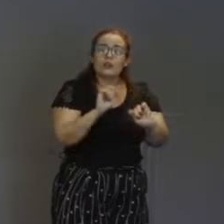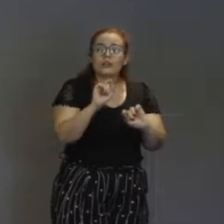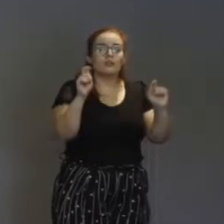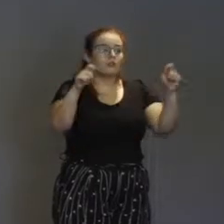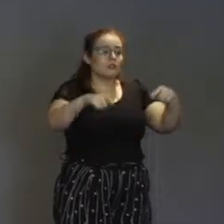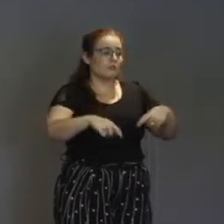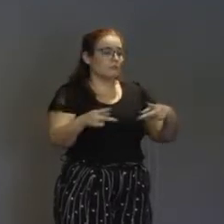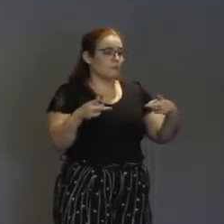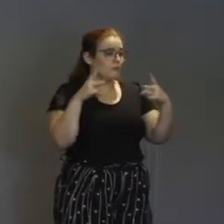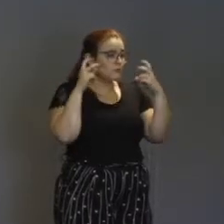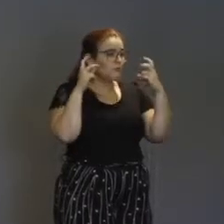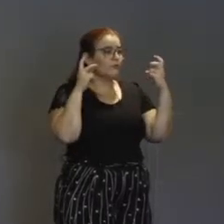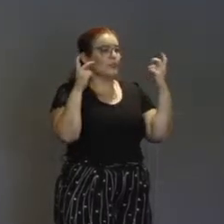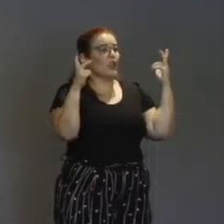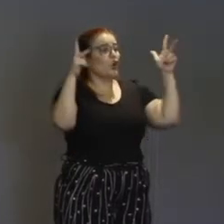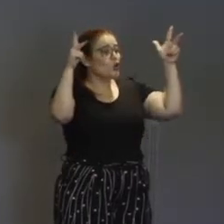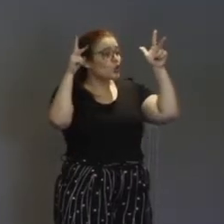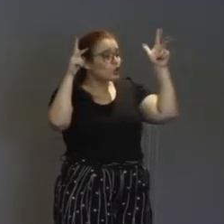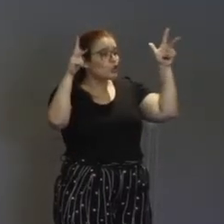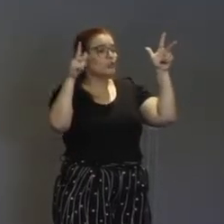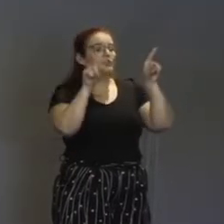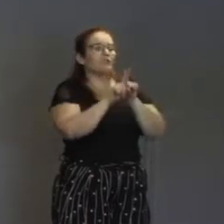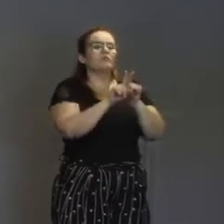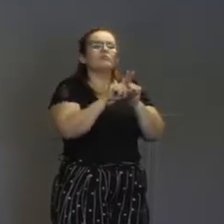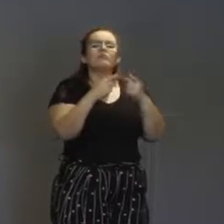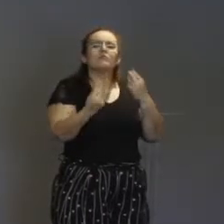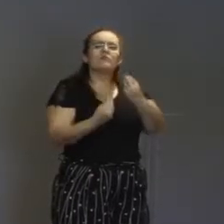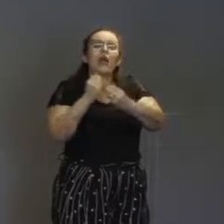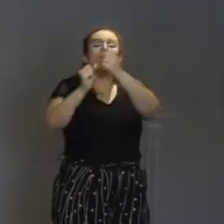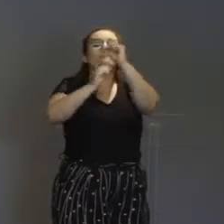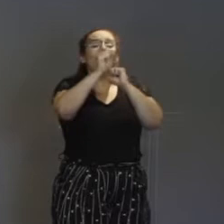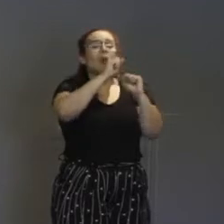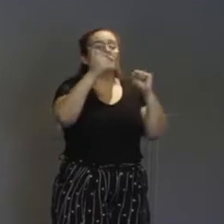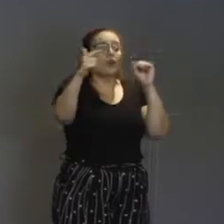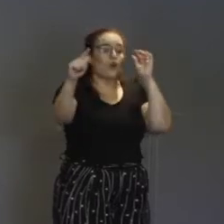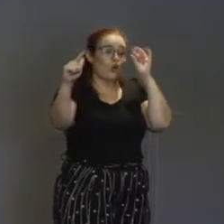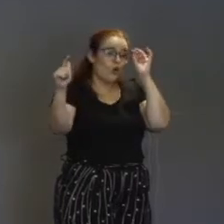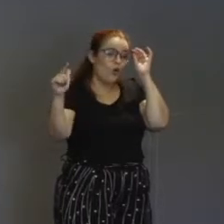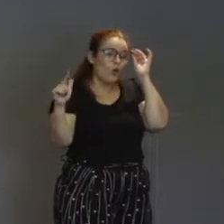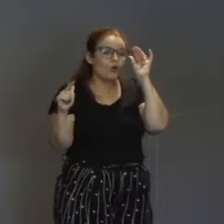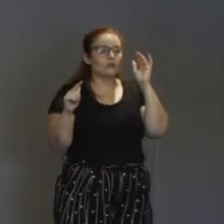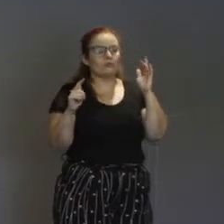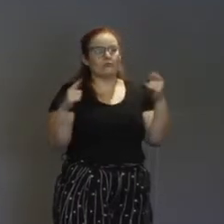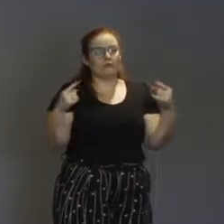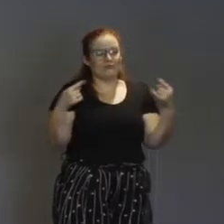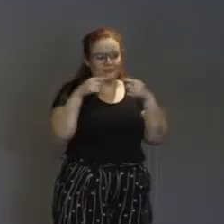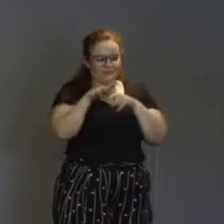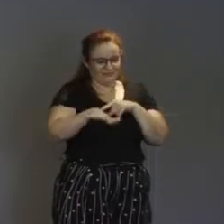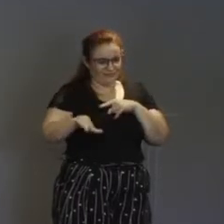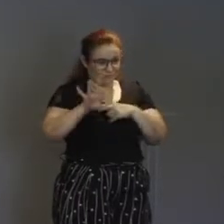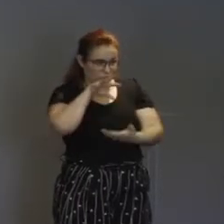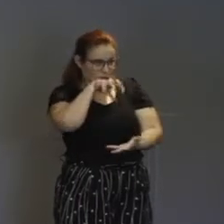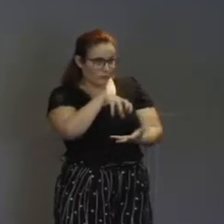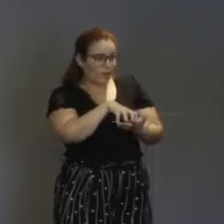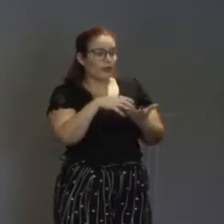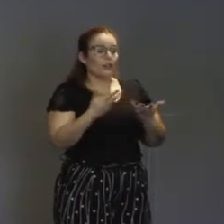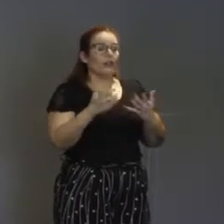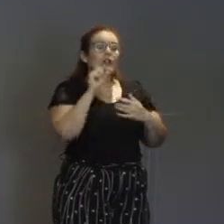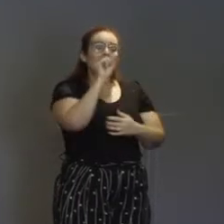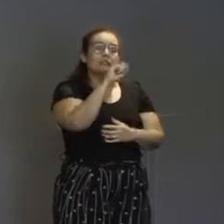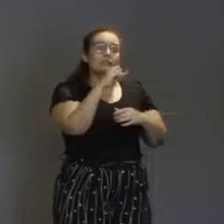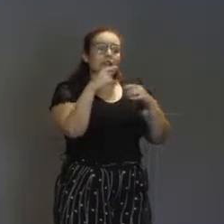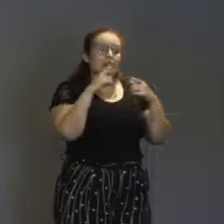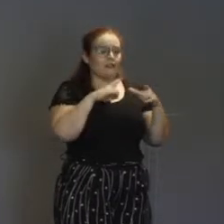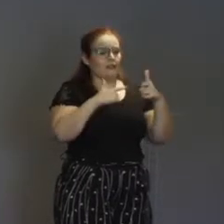termos de entretenimento, como é que você articula com outras empresas que virão se estabelecerem no setor. Então, quando você faz um trabalho prévio